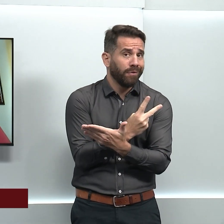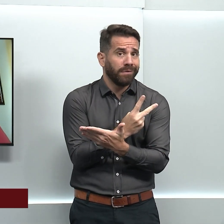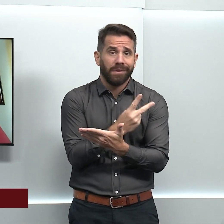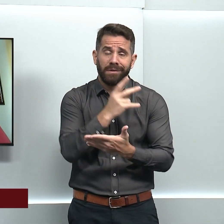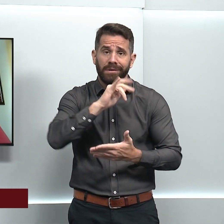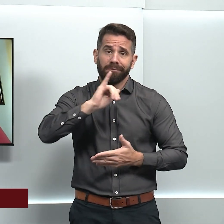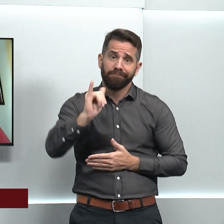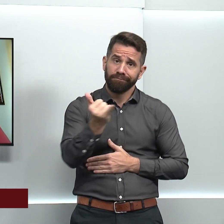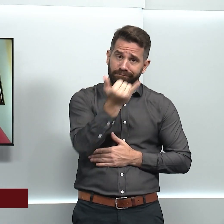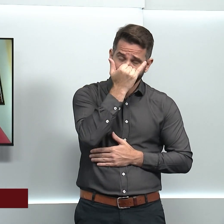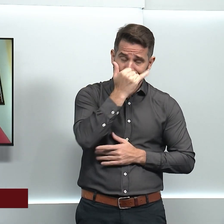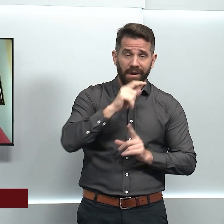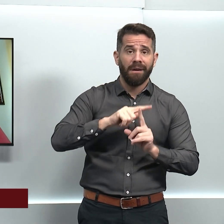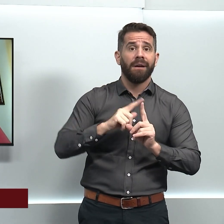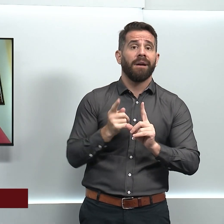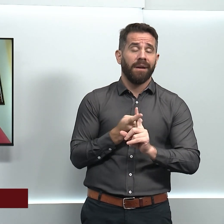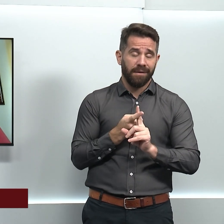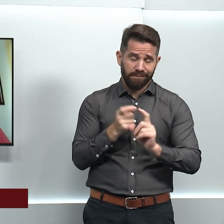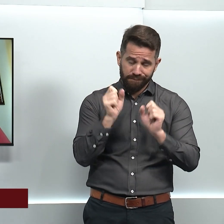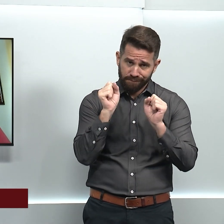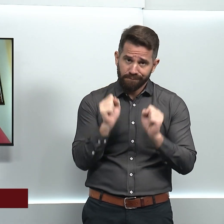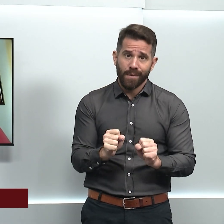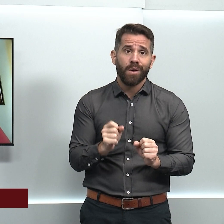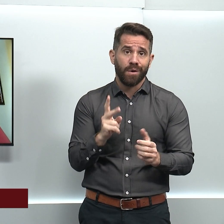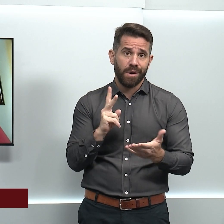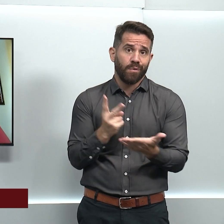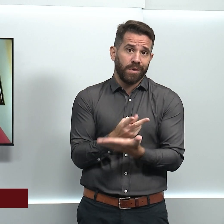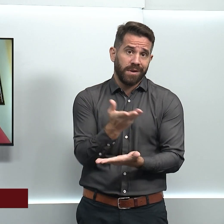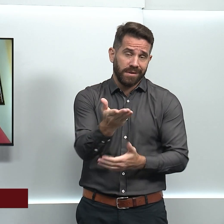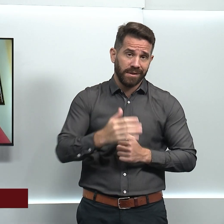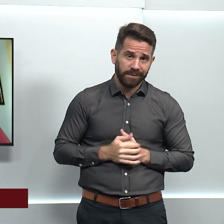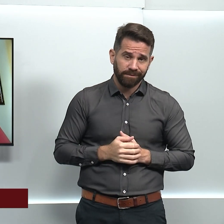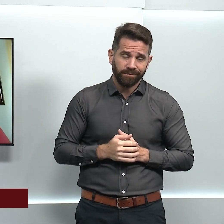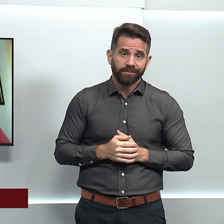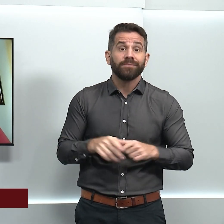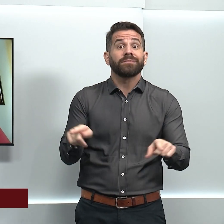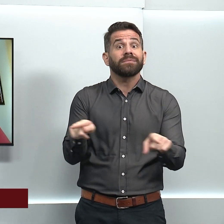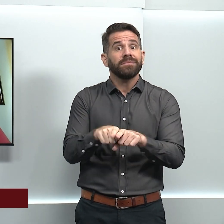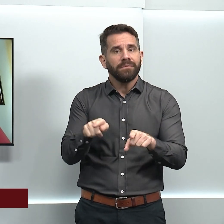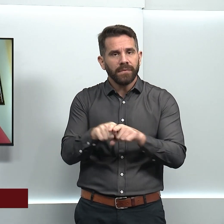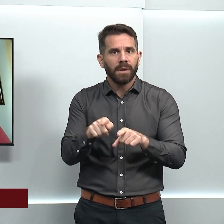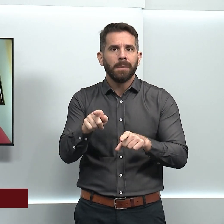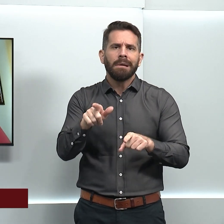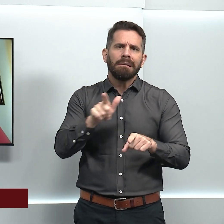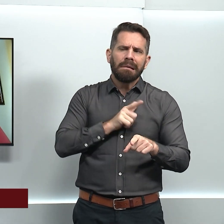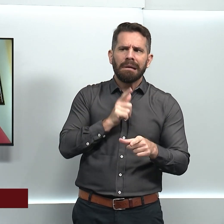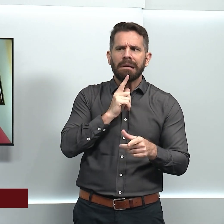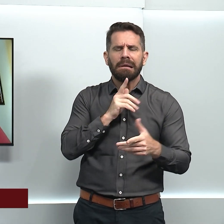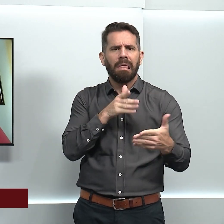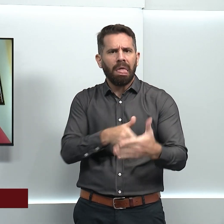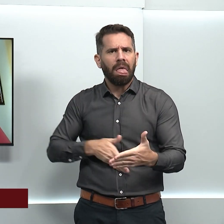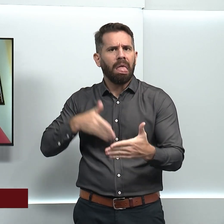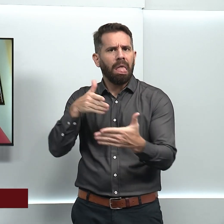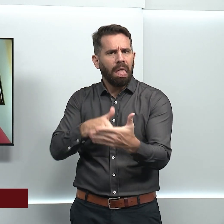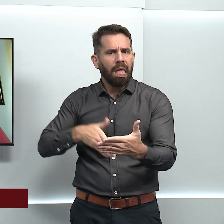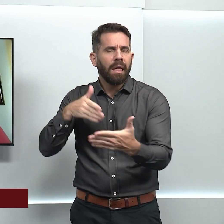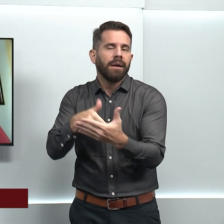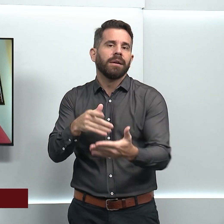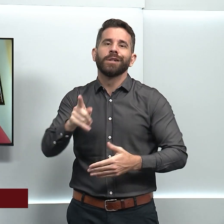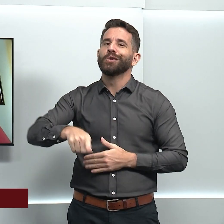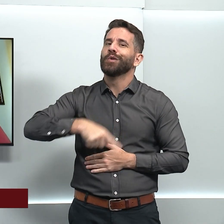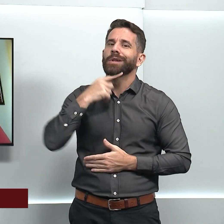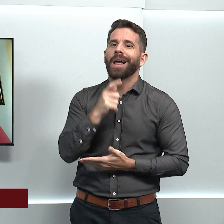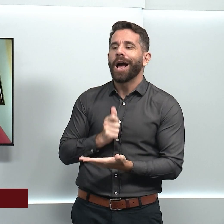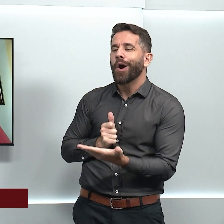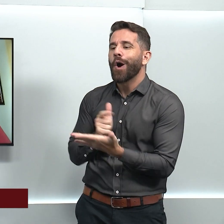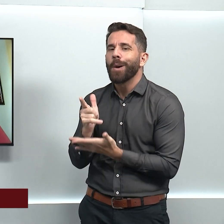a gravidez na adolescência como consequência. A dificuldade, né, aos acessos aos métodos contraceptivos,